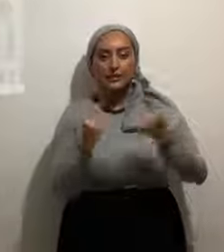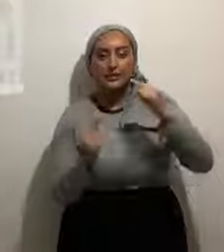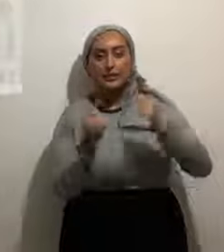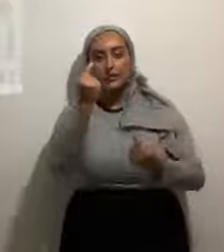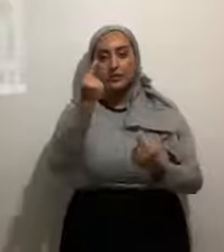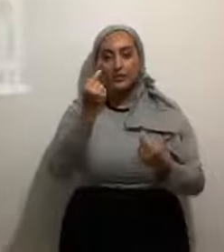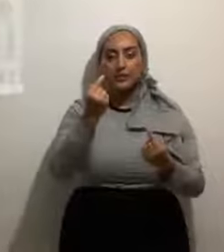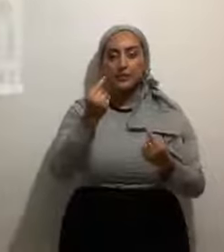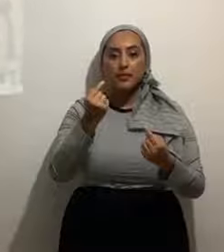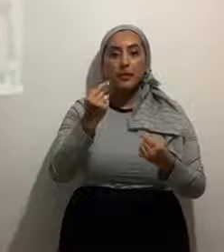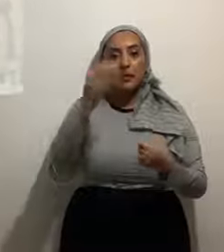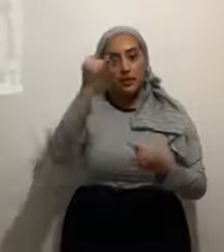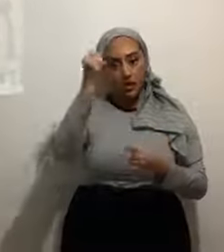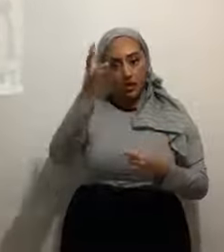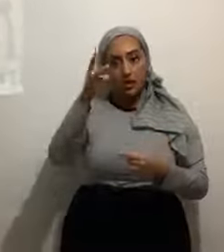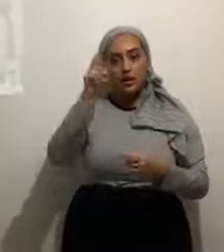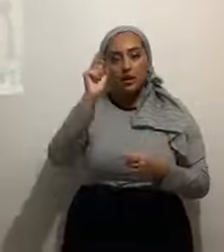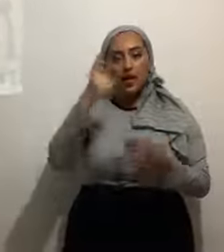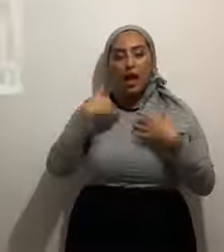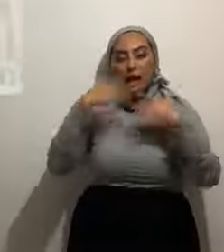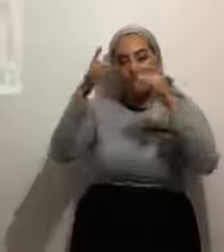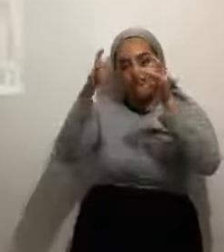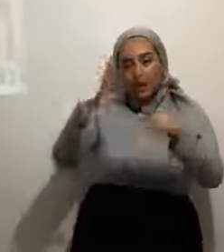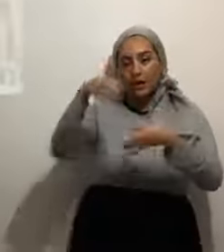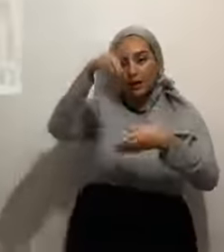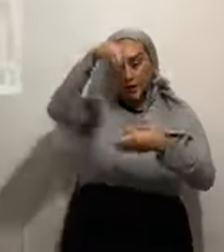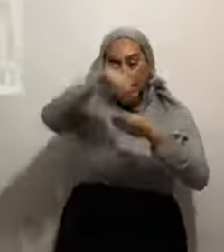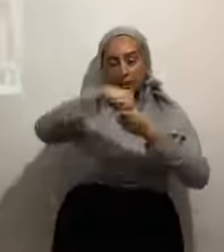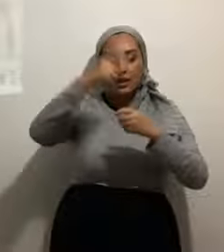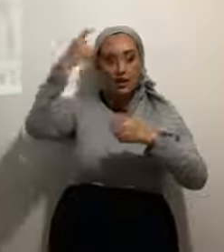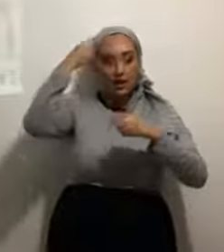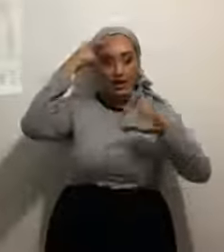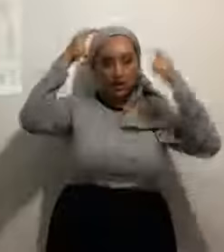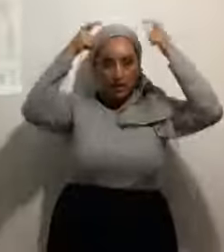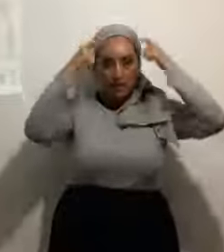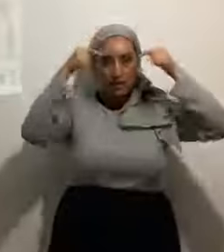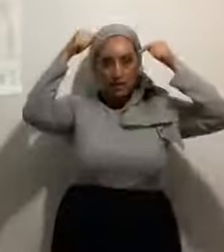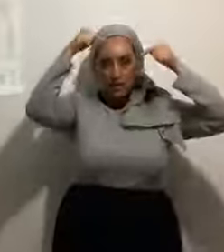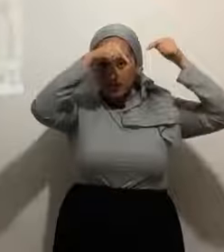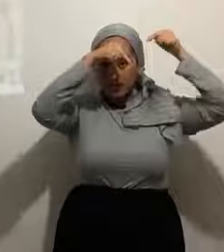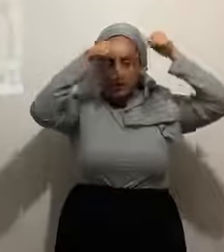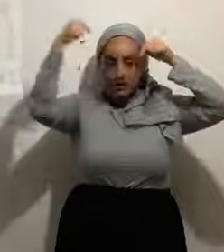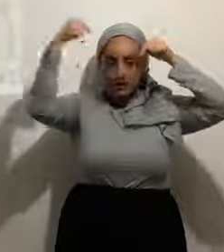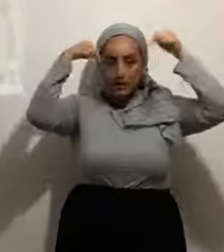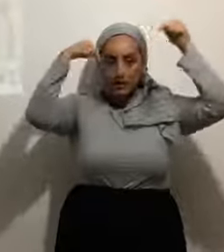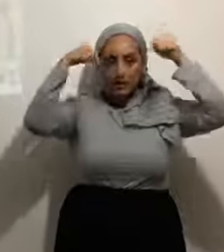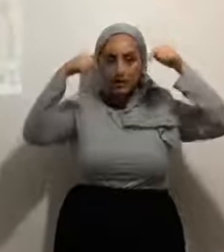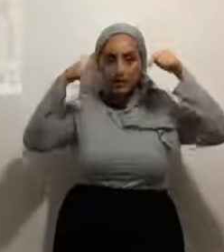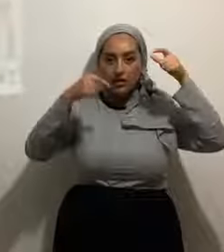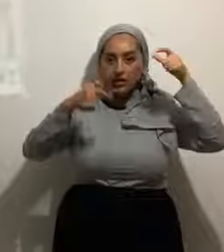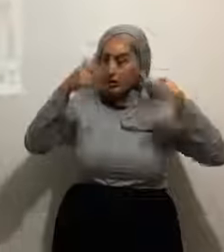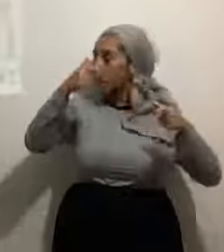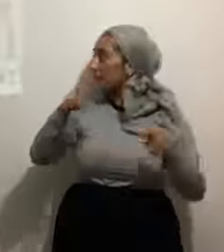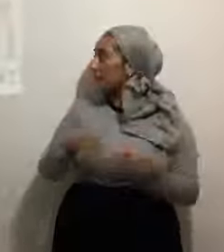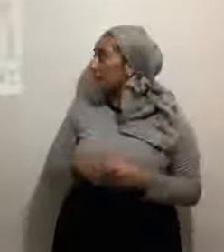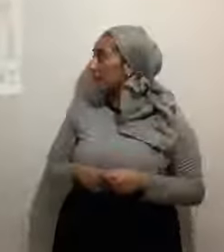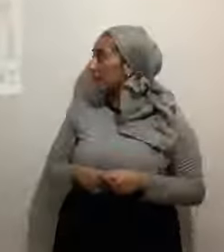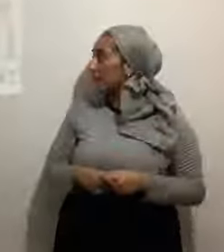que tener la maldición en su cabeza, unas espinas de ese tamaño, para pagar por la